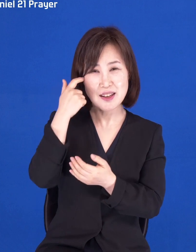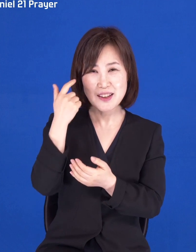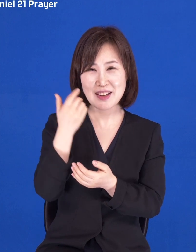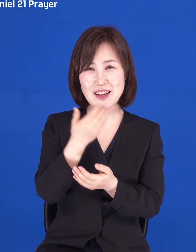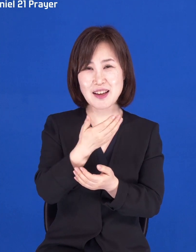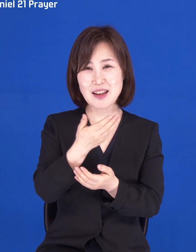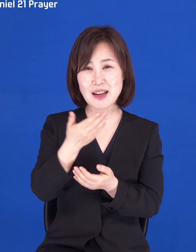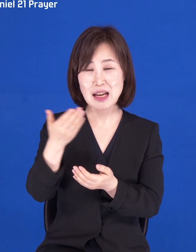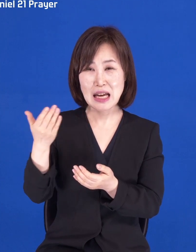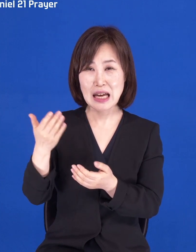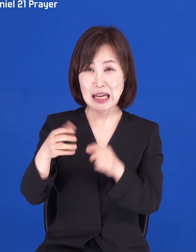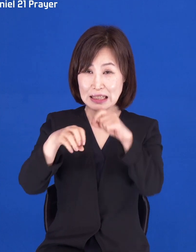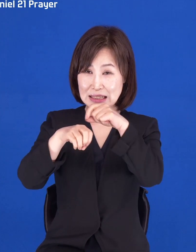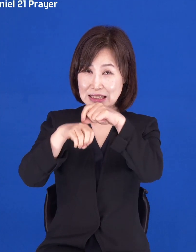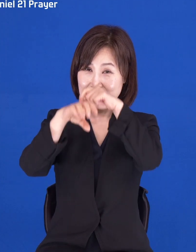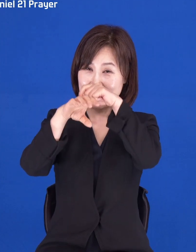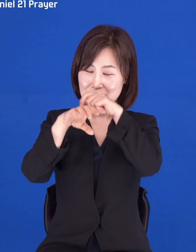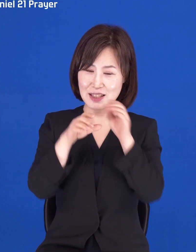오실까